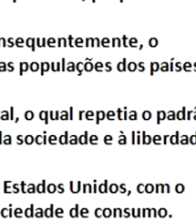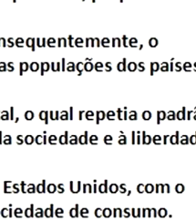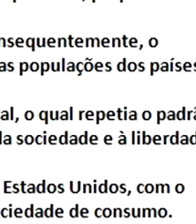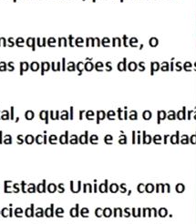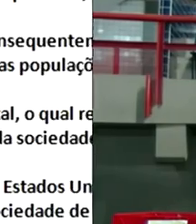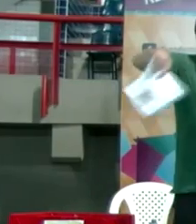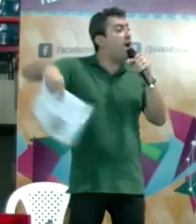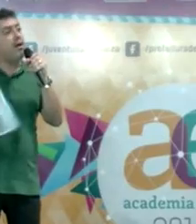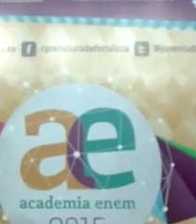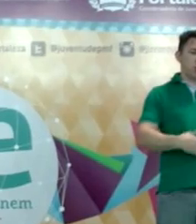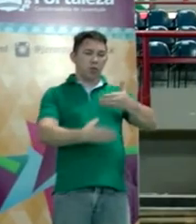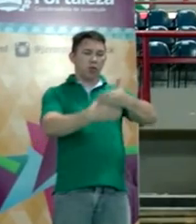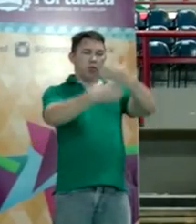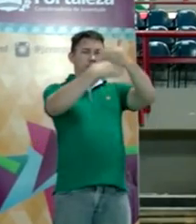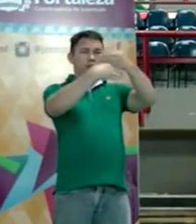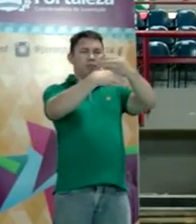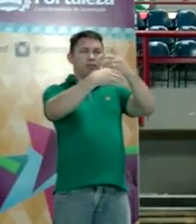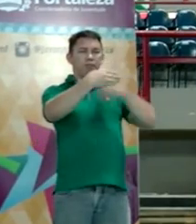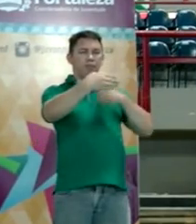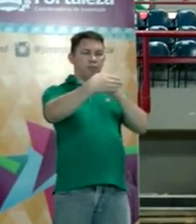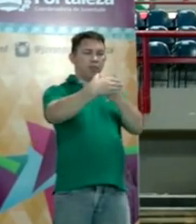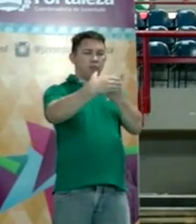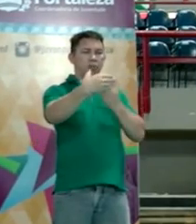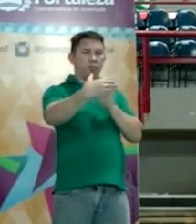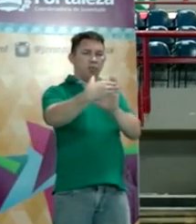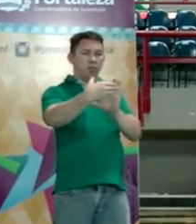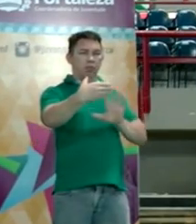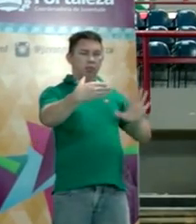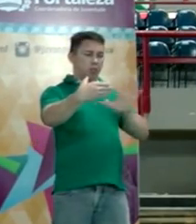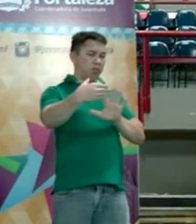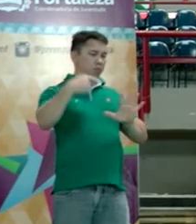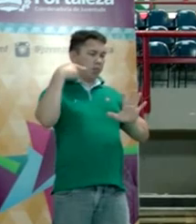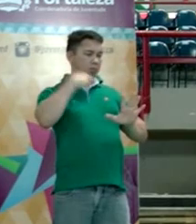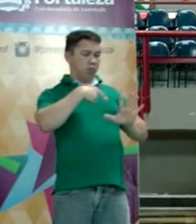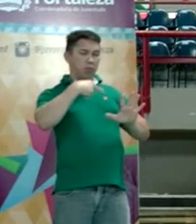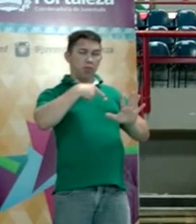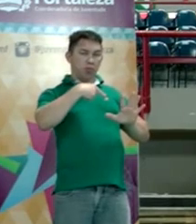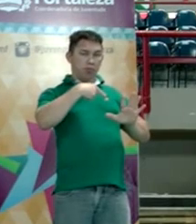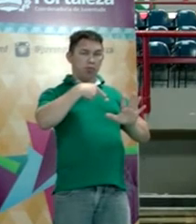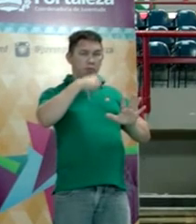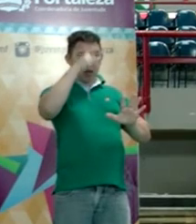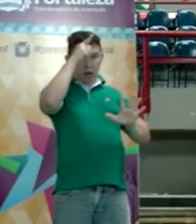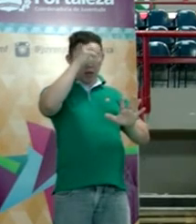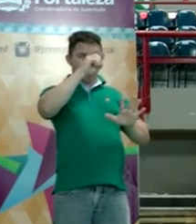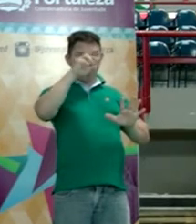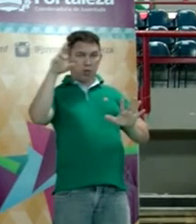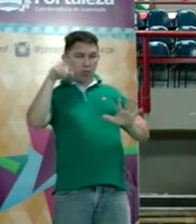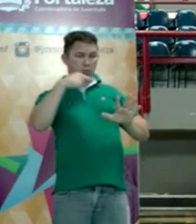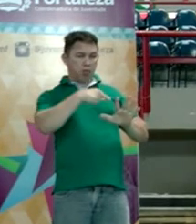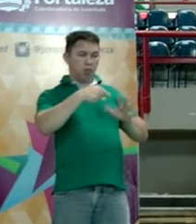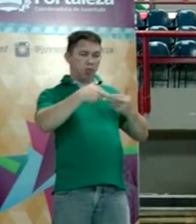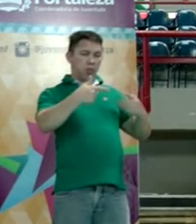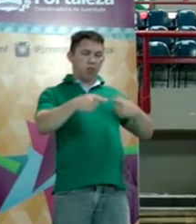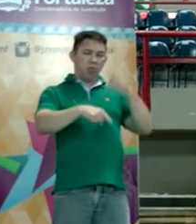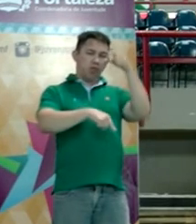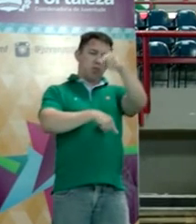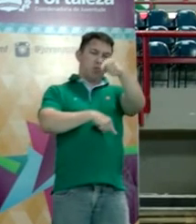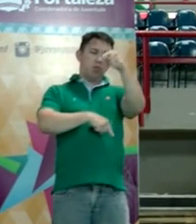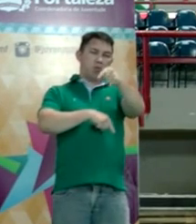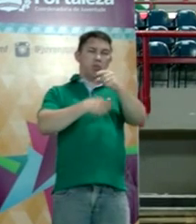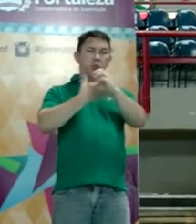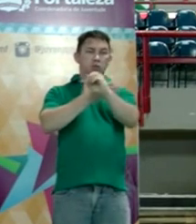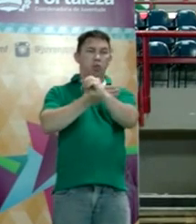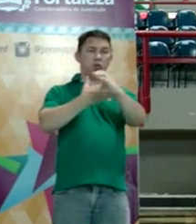para os soviéticos o quê? Fechar. Se ele não conseguia fazer a população da Alemanha Oriental ter todos os benefícios que